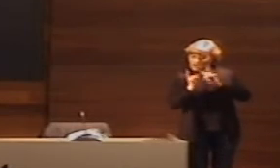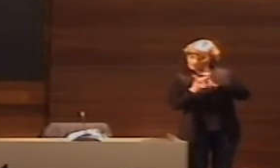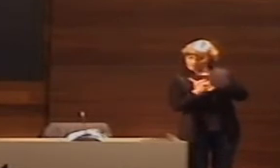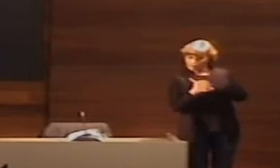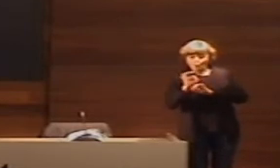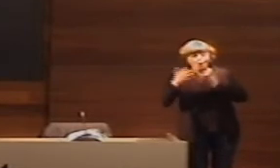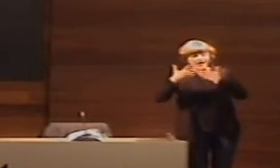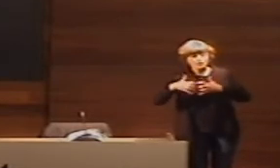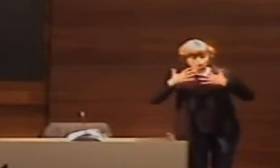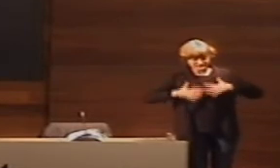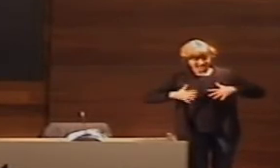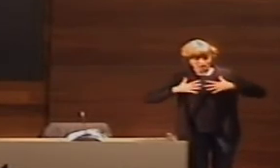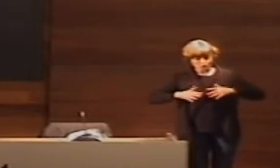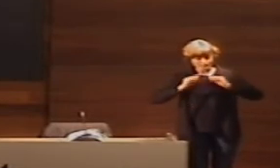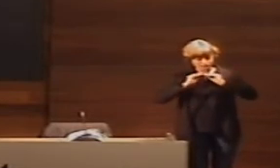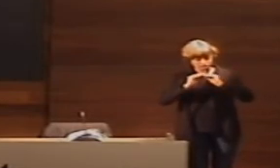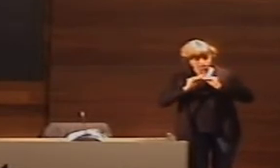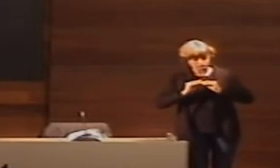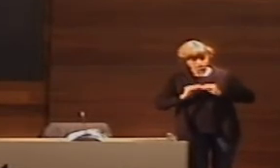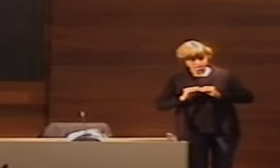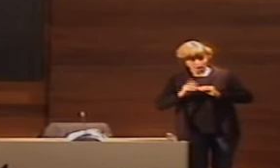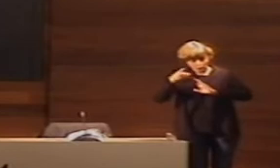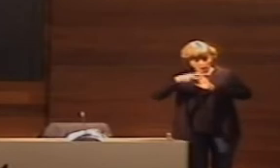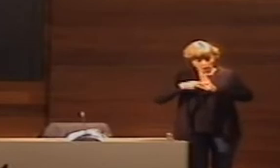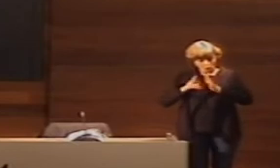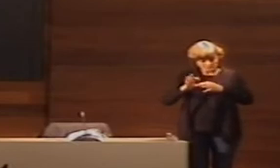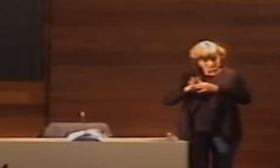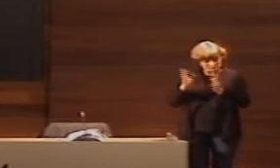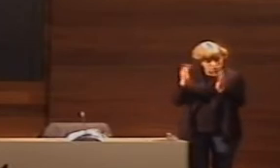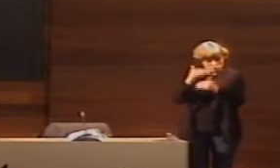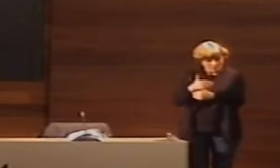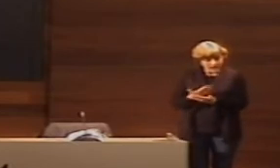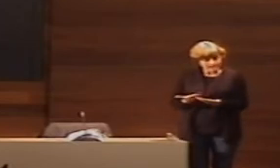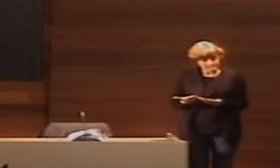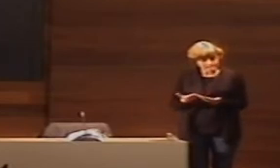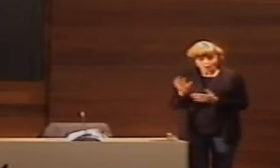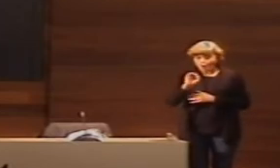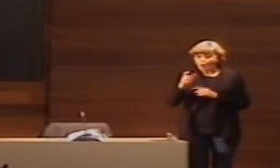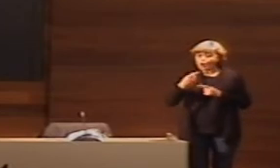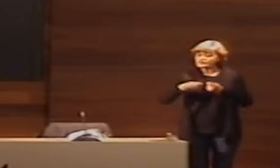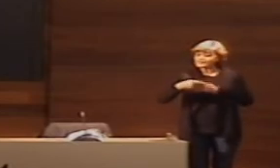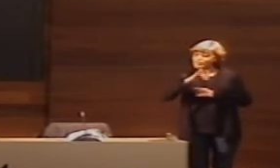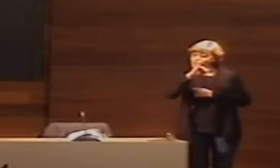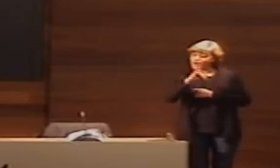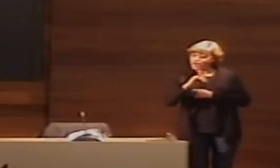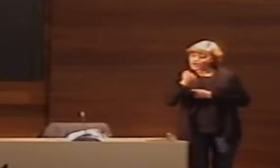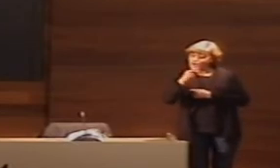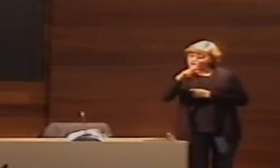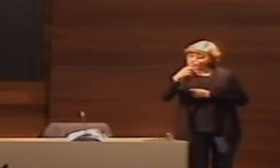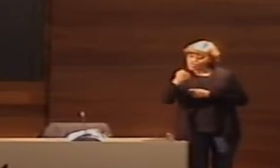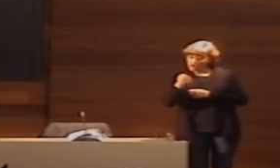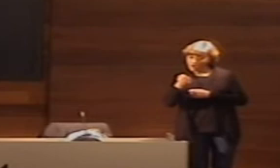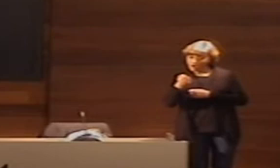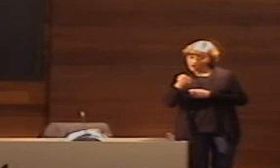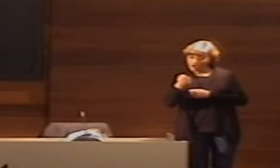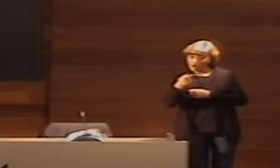que también, ¿no? No existe la responsabilidad ampliada del productor. Los IKEA o Zara pone en el mercado absolutamente lo que quiere